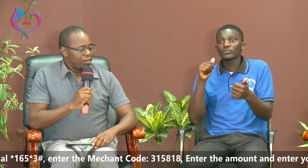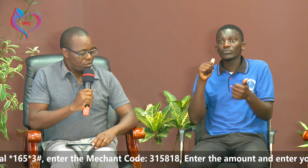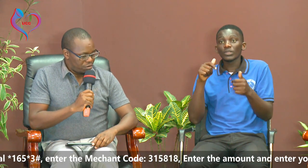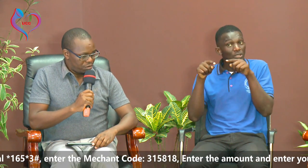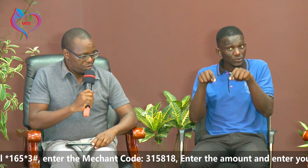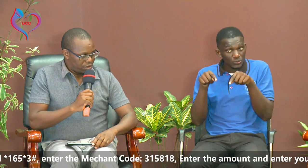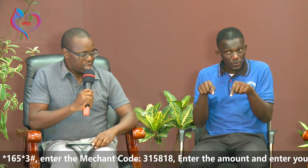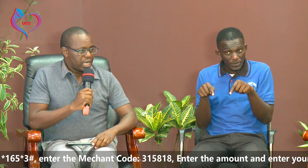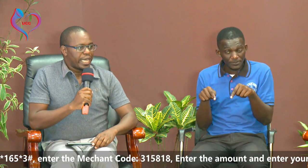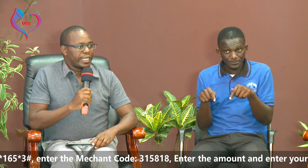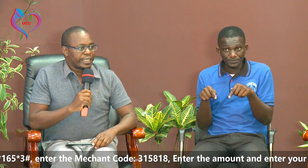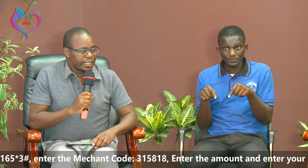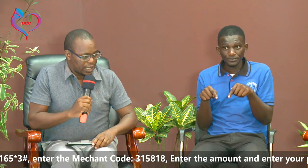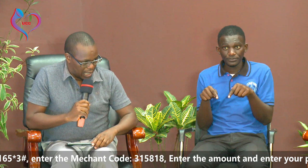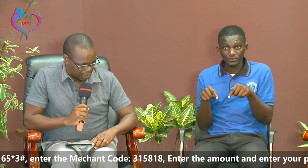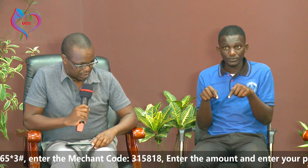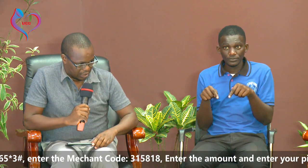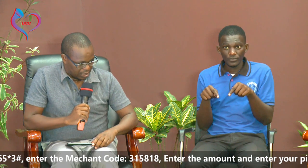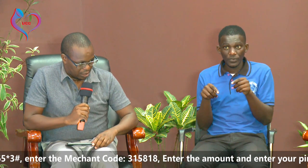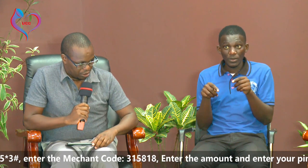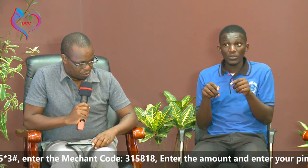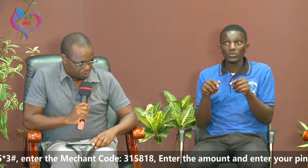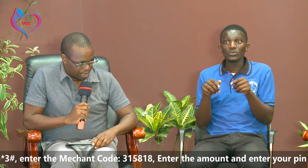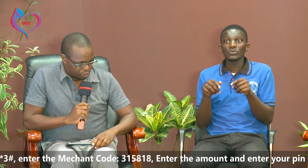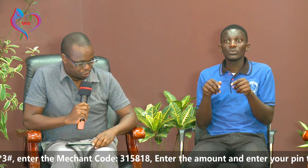leero encya lujja kubeera jjo